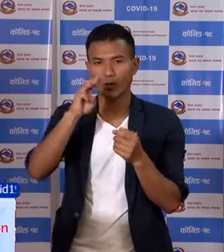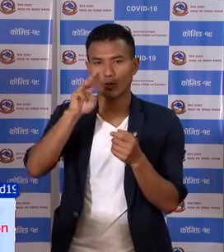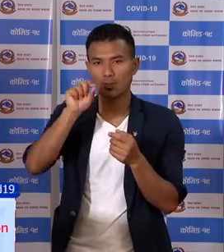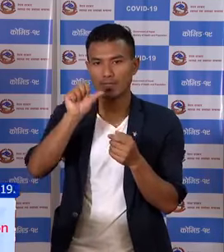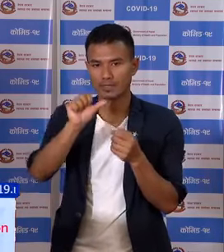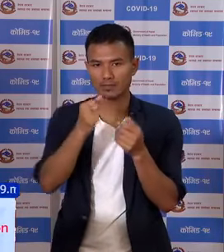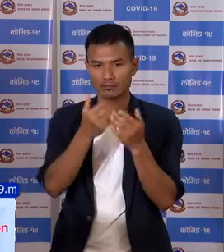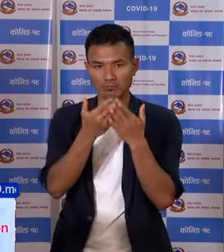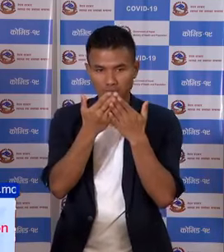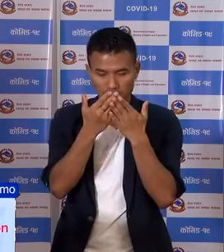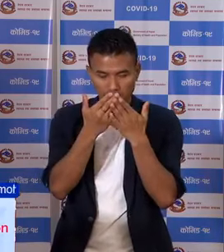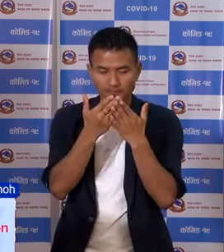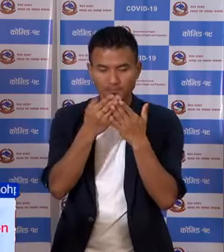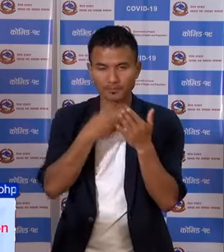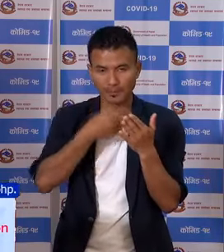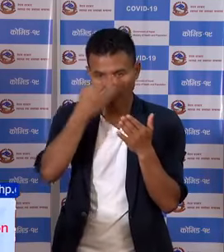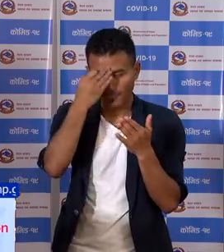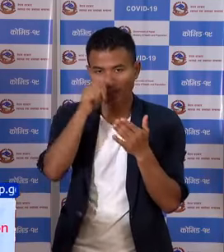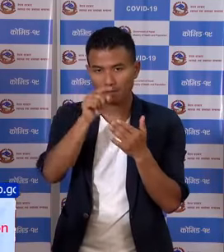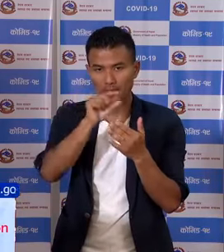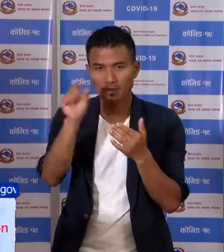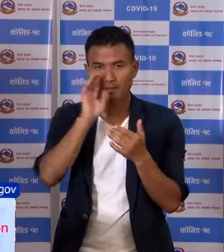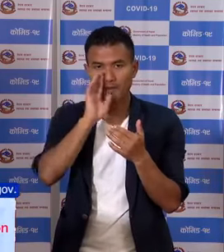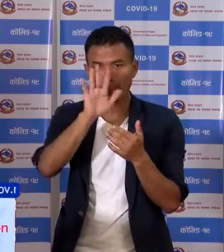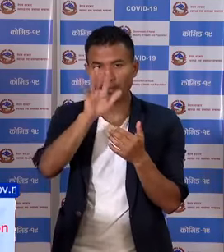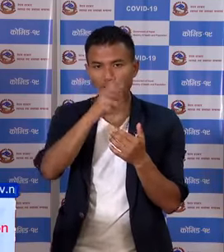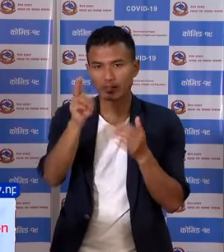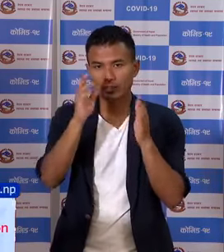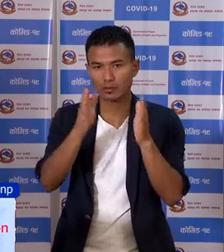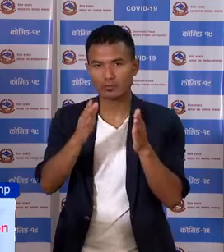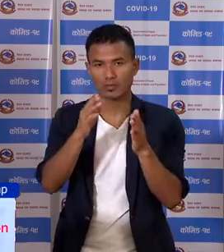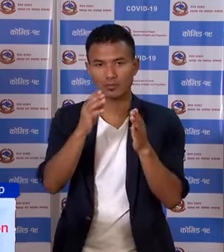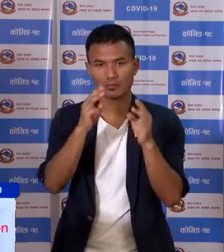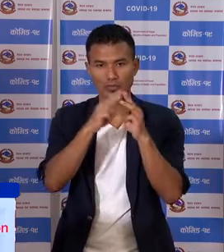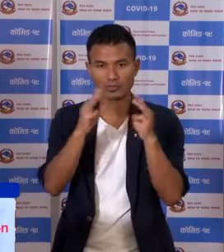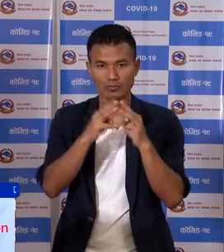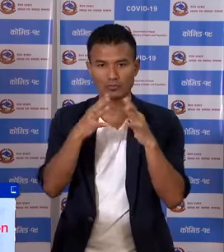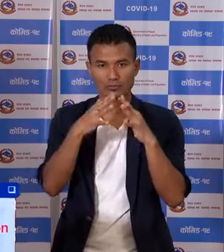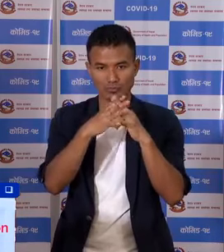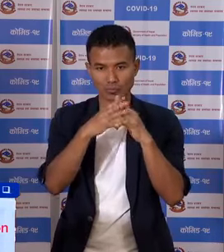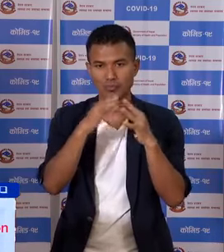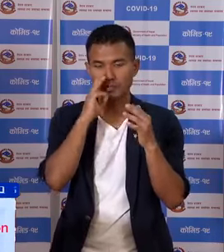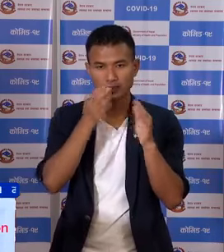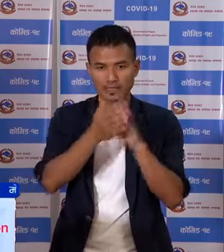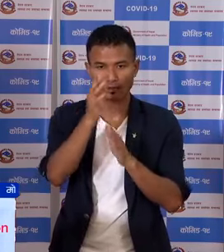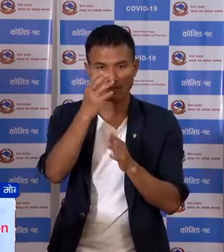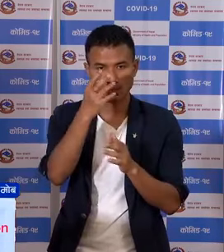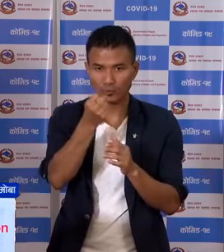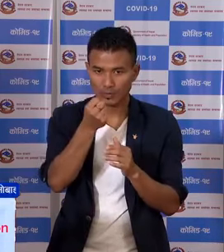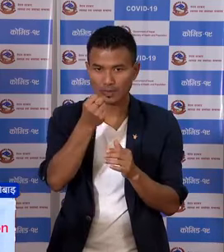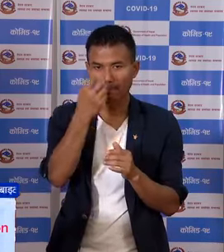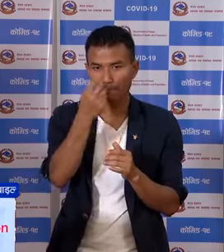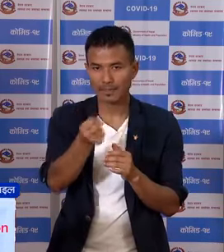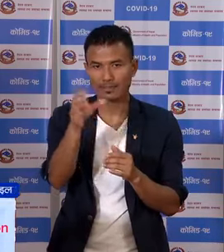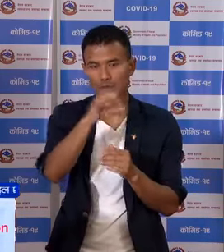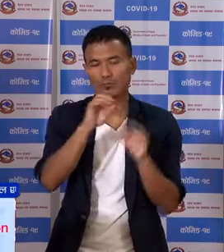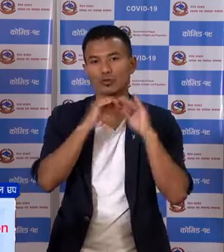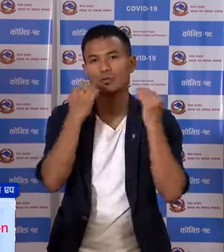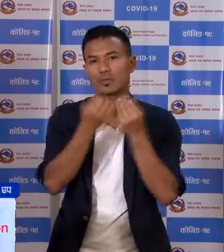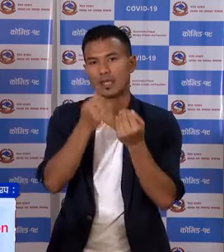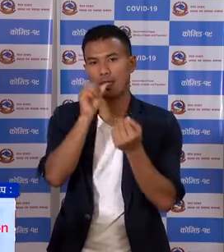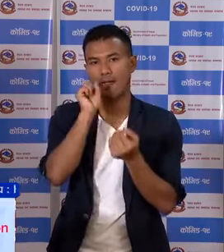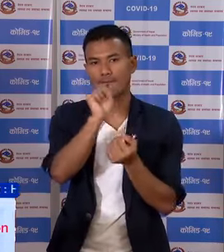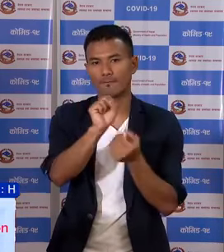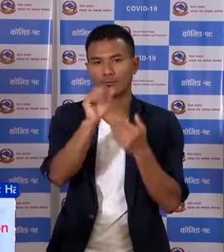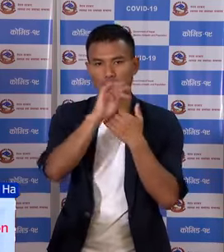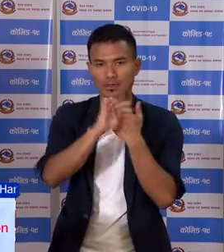पूर्वा हामीले अपिल गरी सायागा छूँ, पांच जाना सम्म महस्चित मा नमाज पर्ण पाउने, बाकी का समपुर्ण मुश्लिम समदाय का